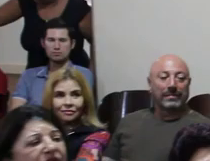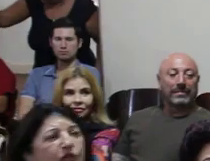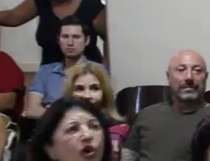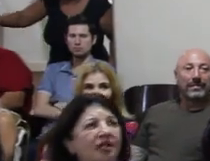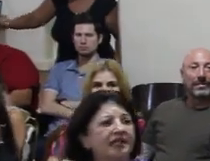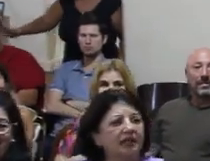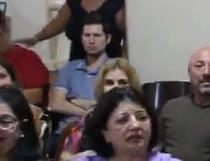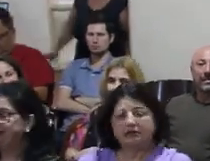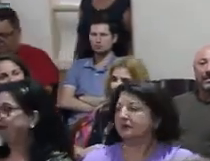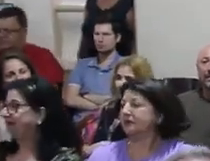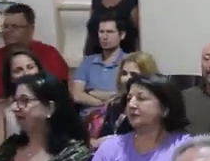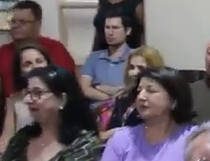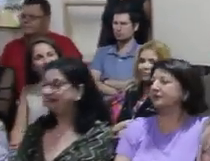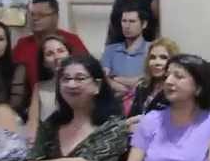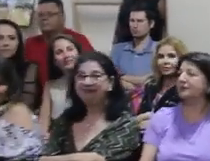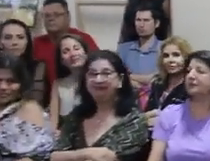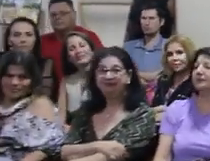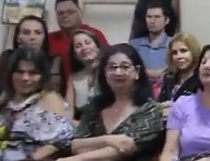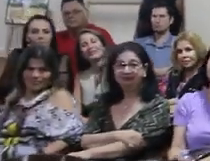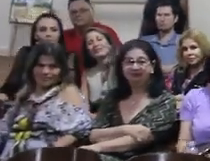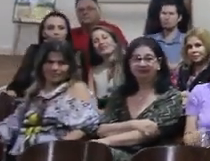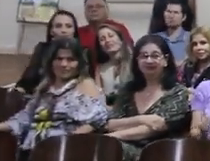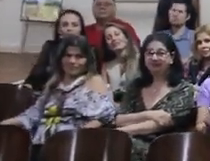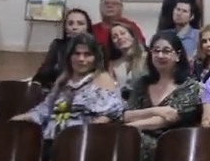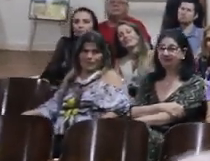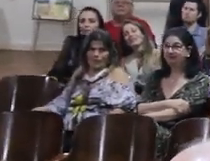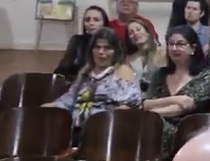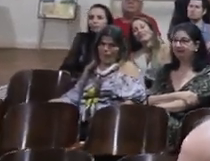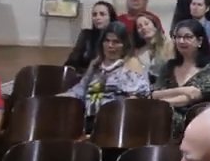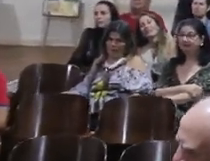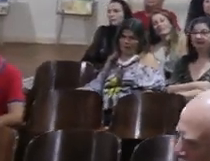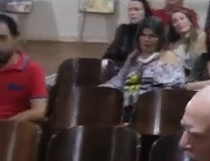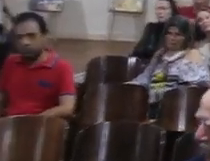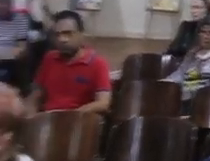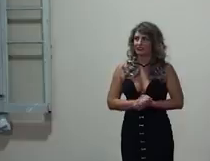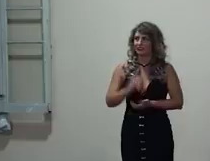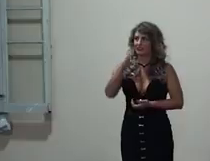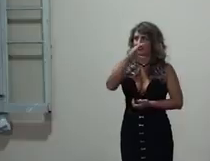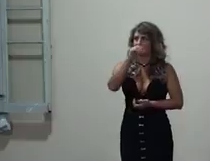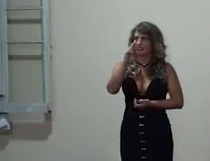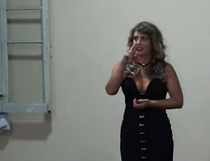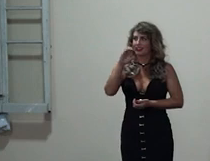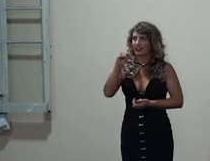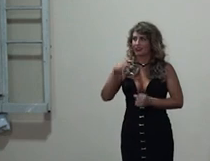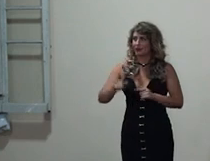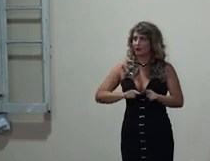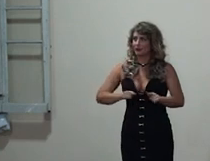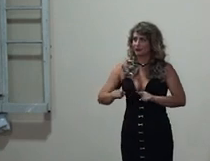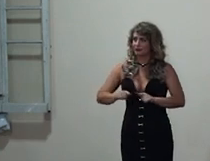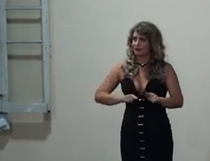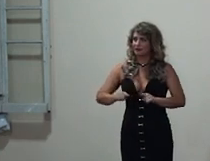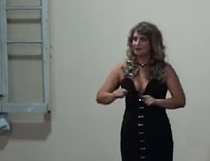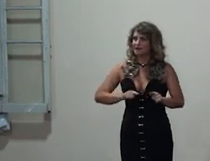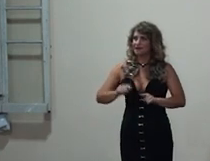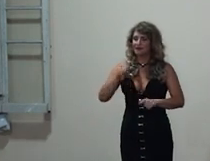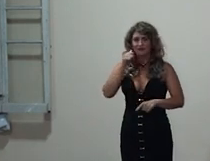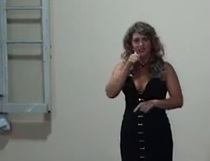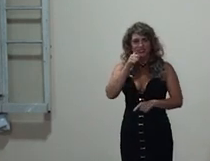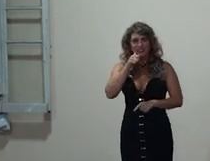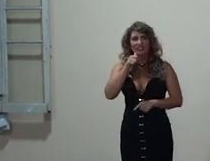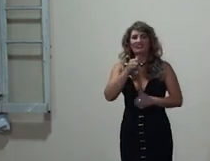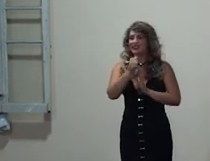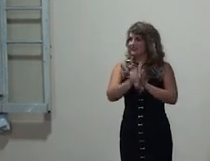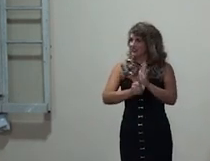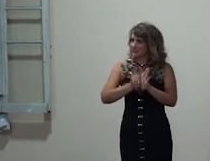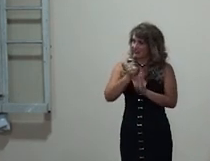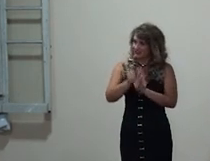Bom, a Carol, por óbvio que é minha prima, paranaguara, né?